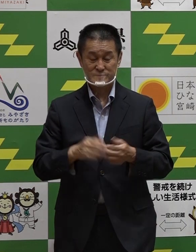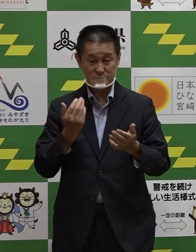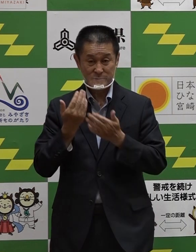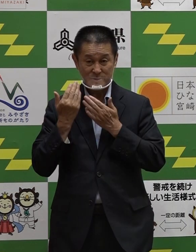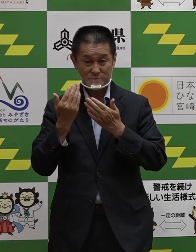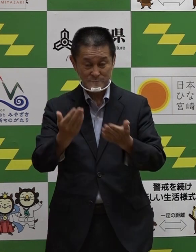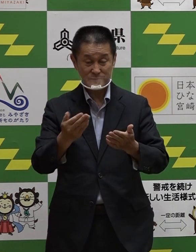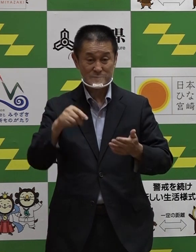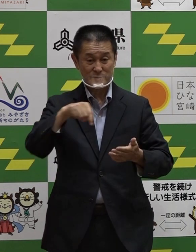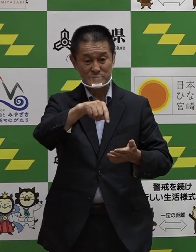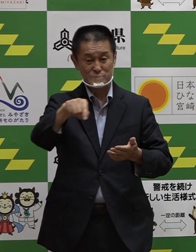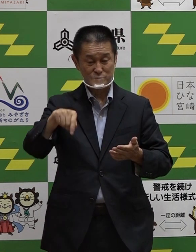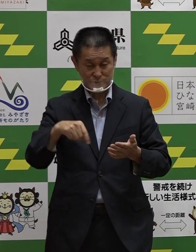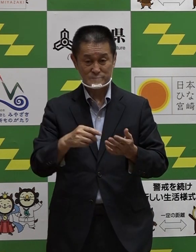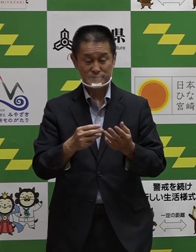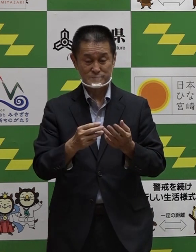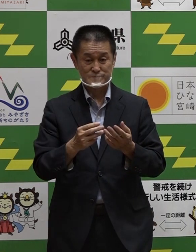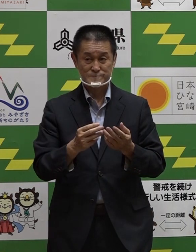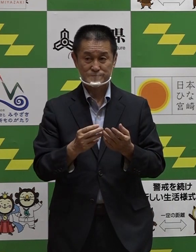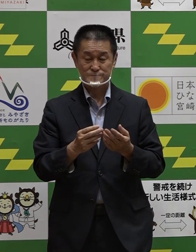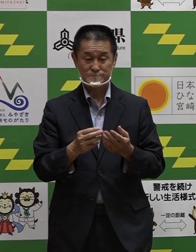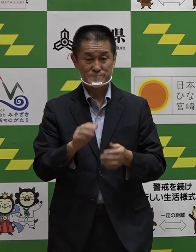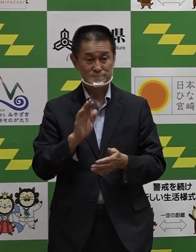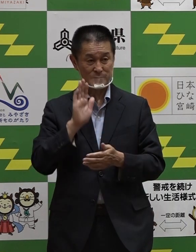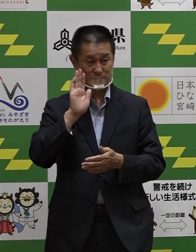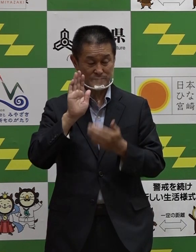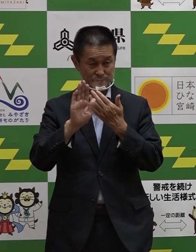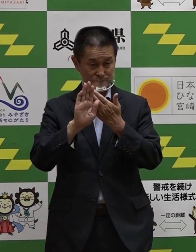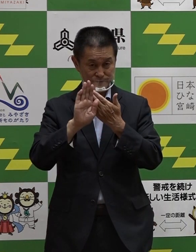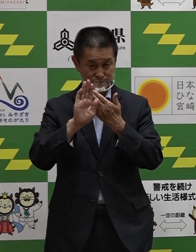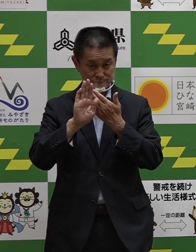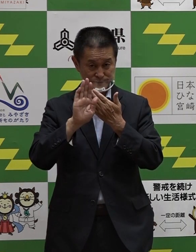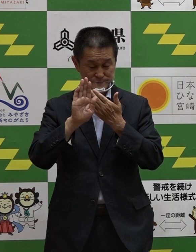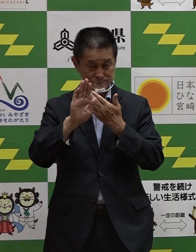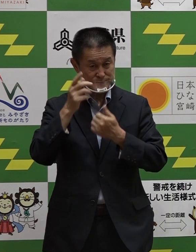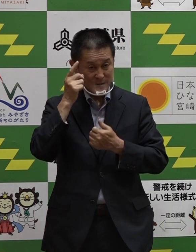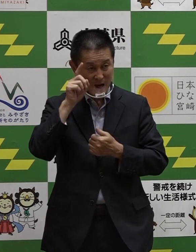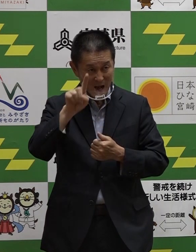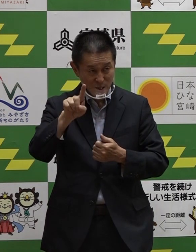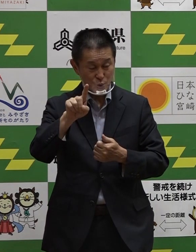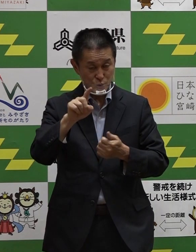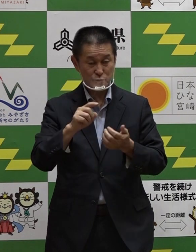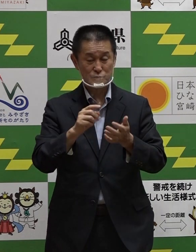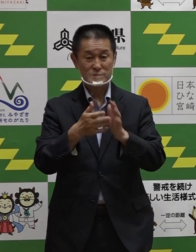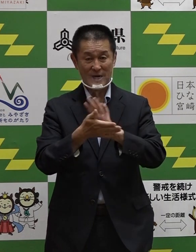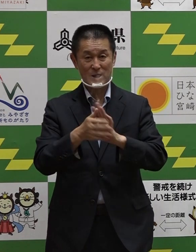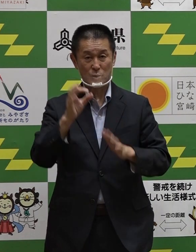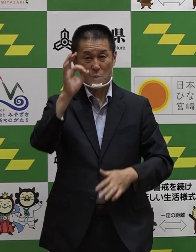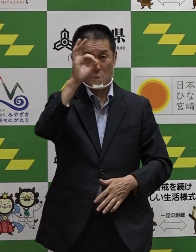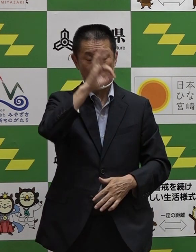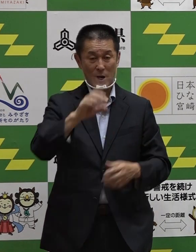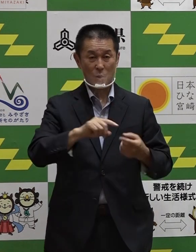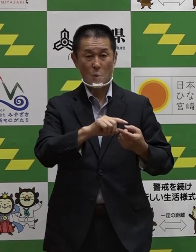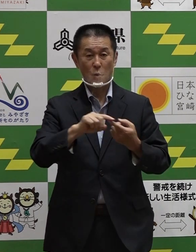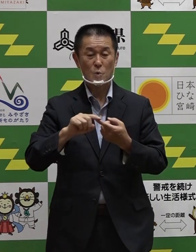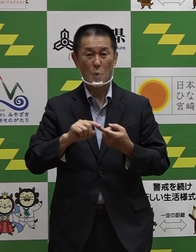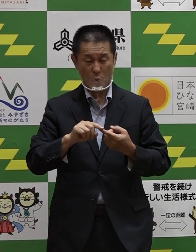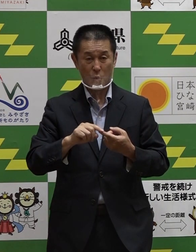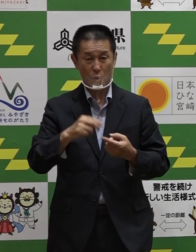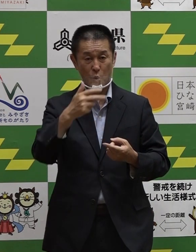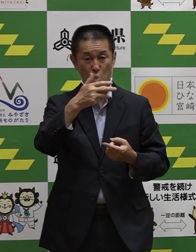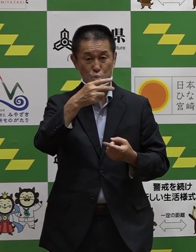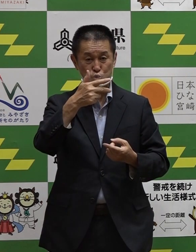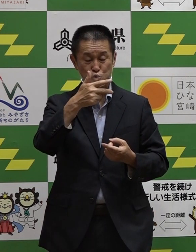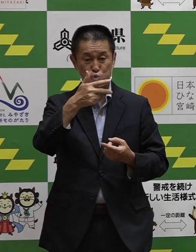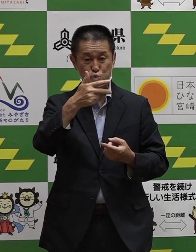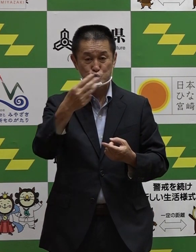せ先等につきましてはですね、また明日県の観光協会のホームページ旬なりに掲載